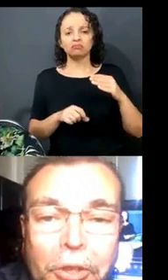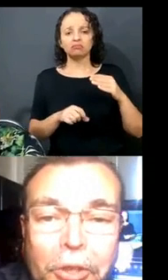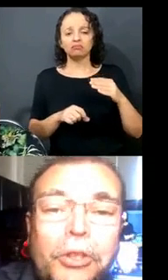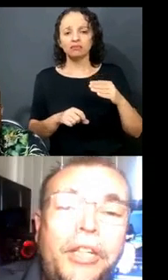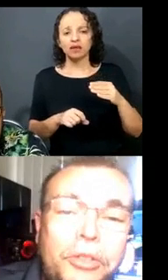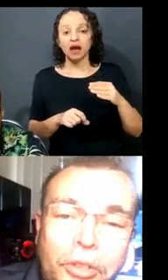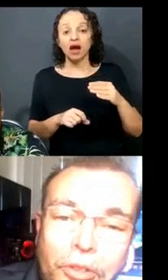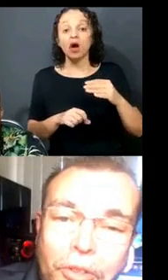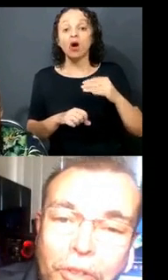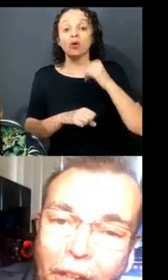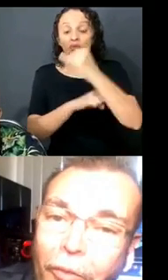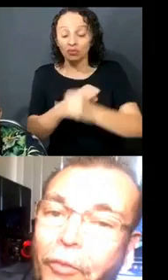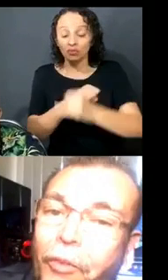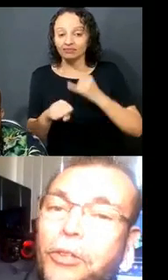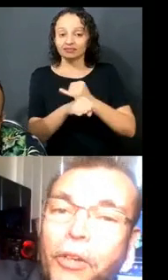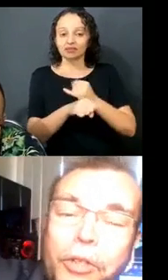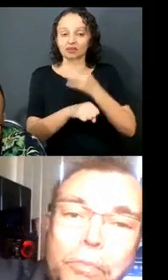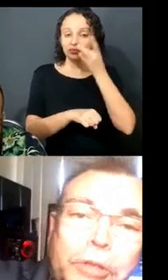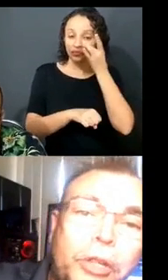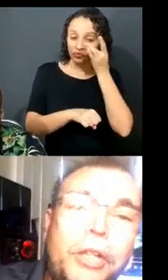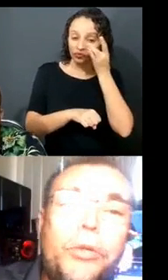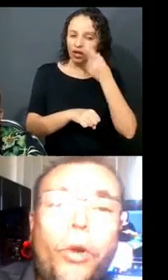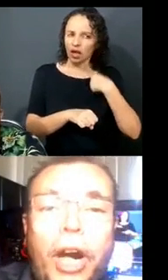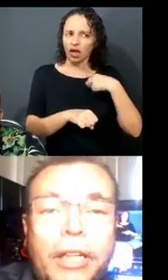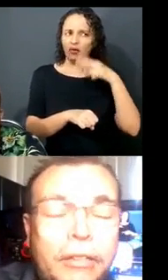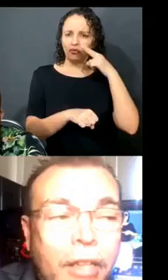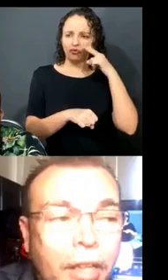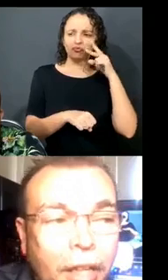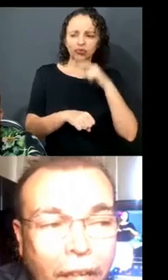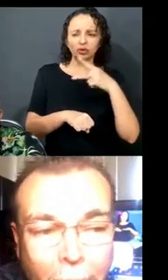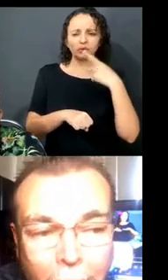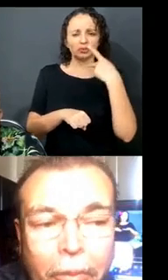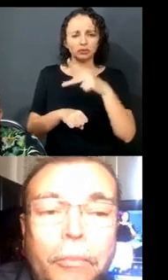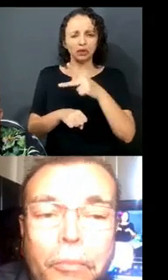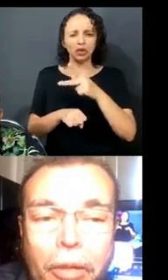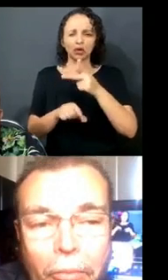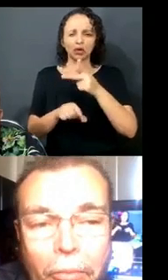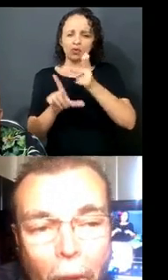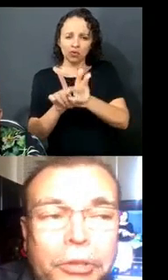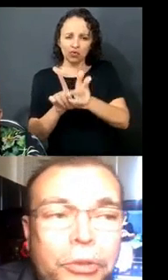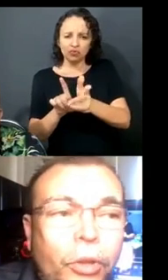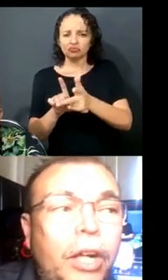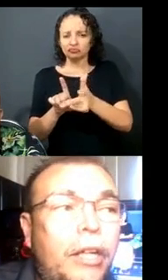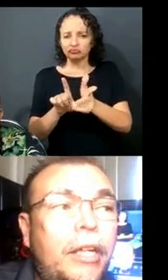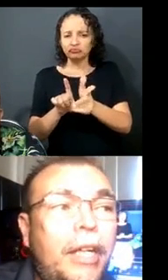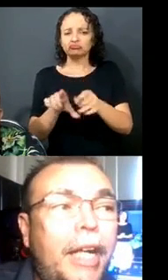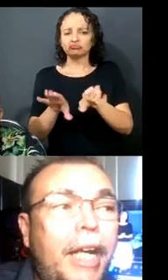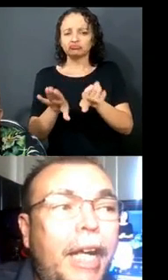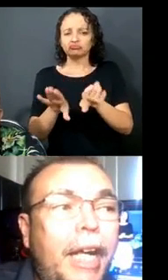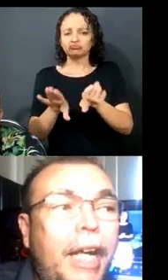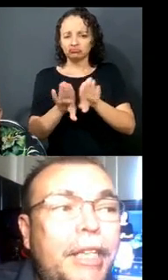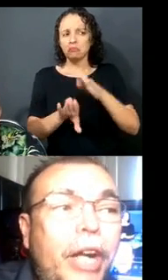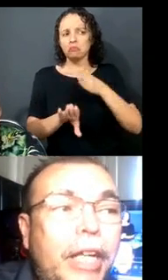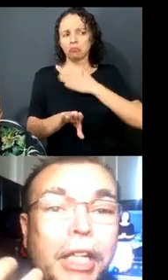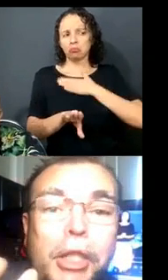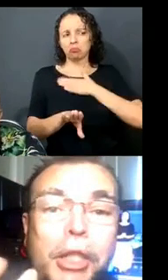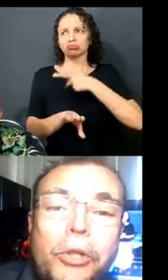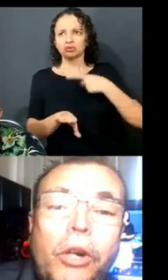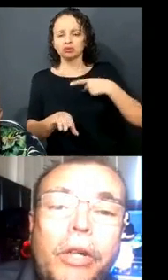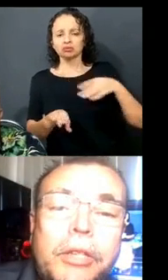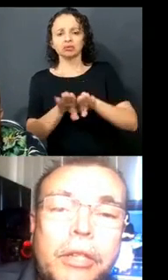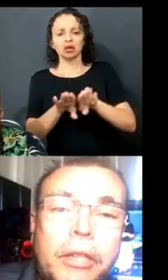online, eu tenho visto seus vídeos, eu tenho visto o pastor Rick Warren, o meu